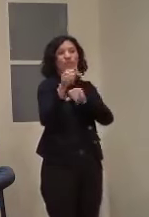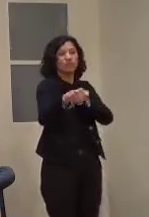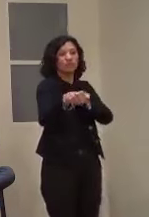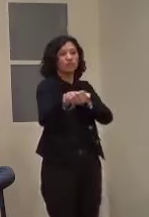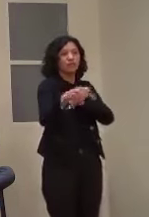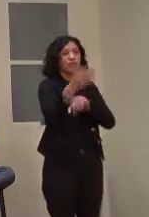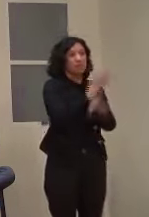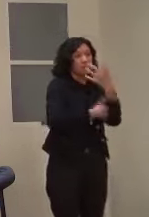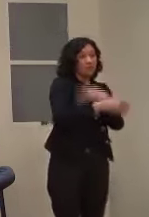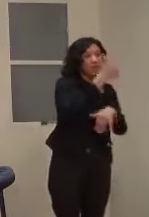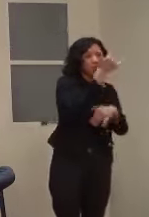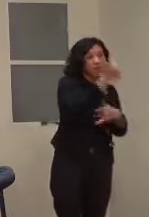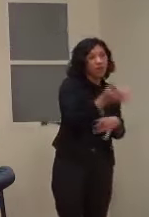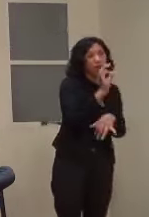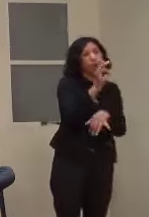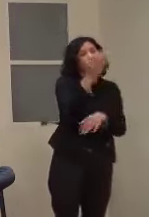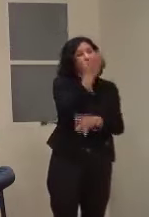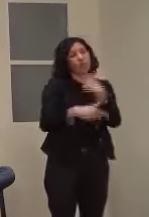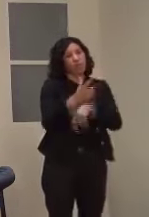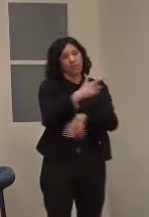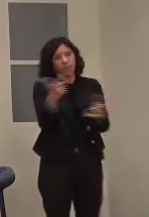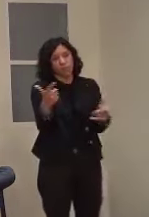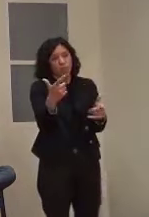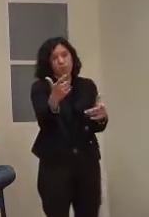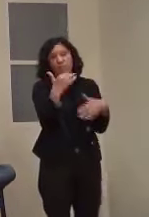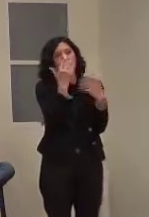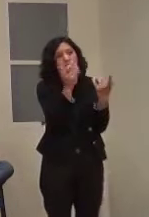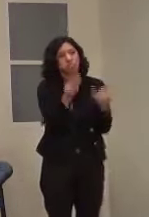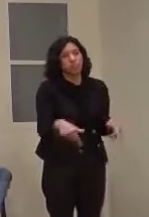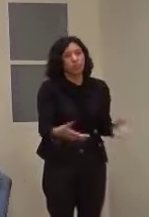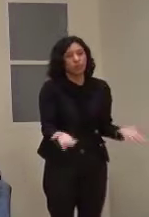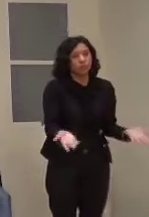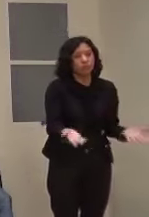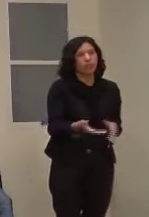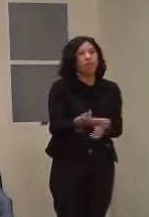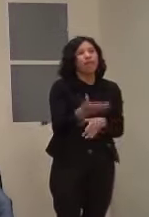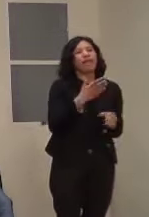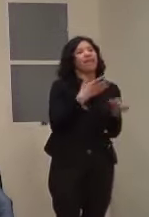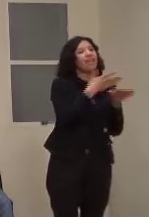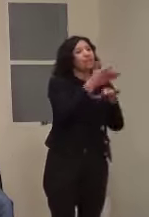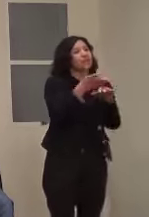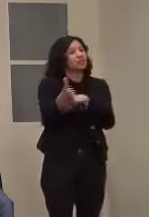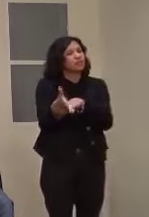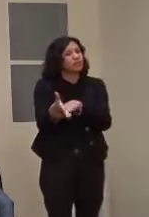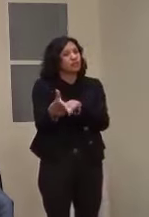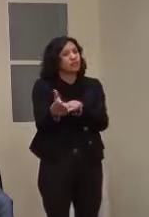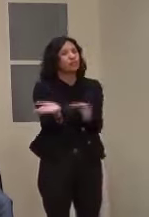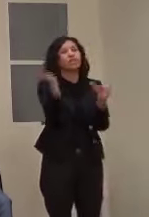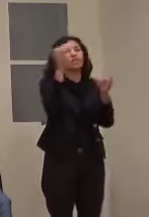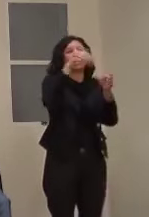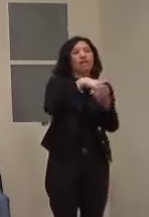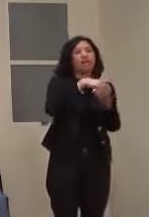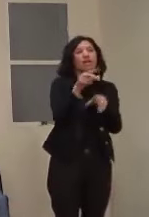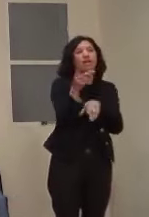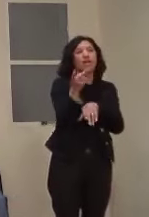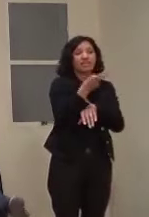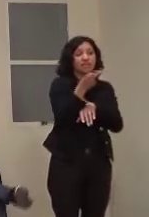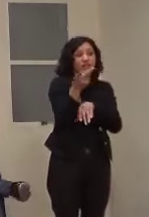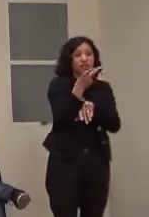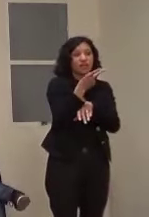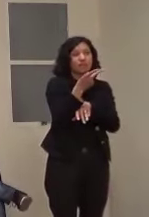discapacidades o no la accesibilidad la inclusión es un